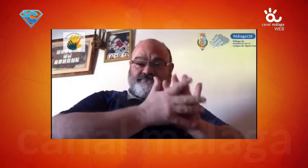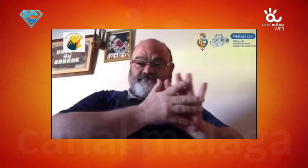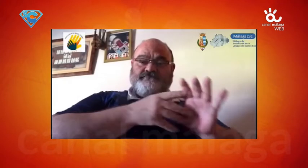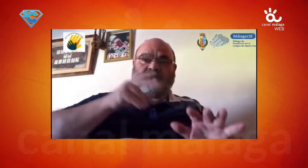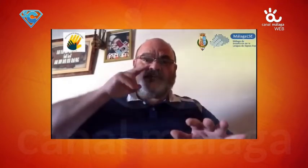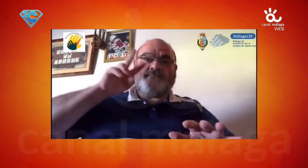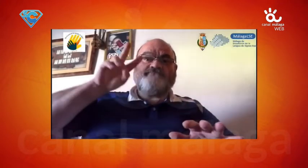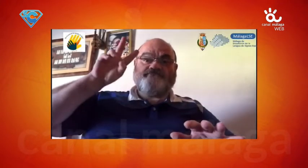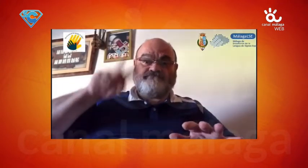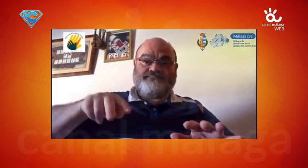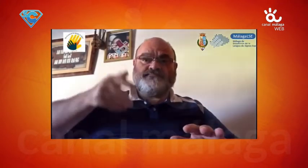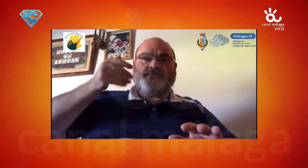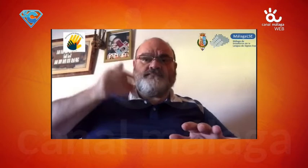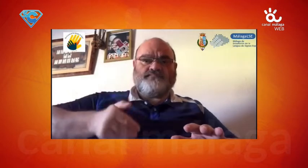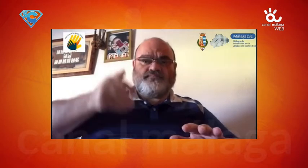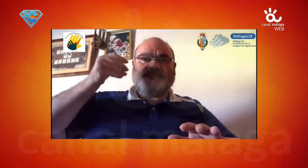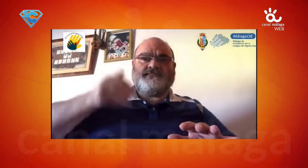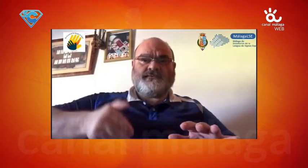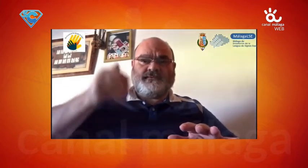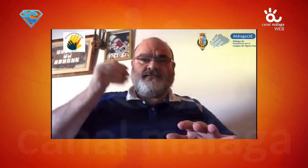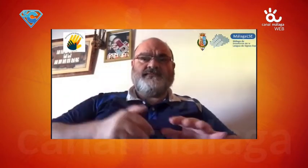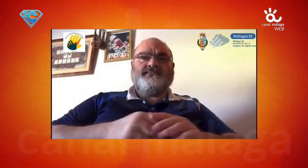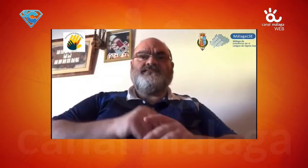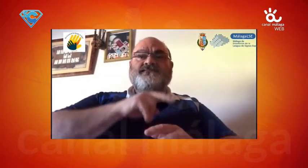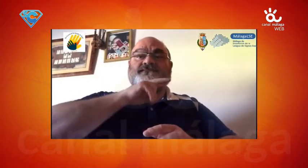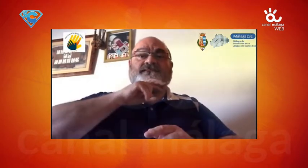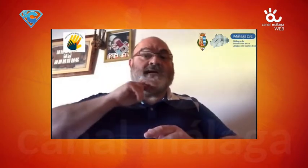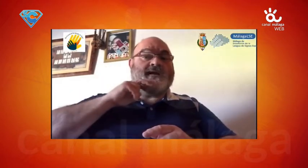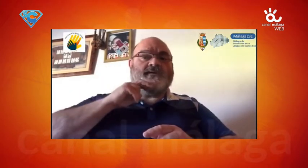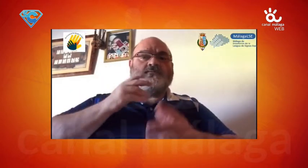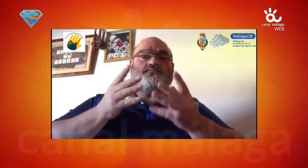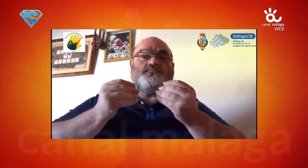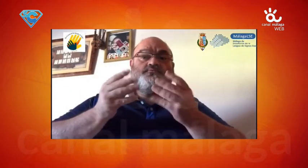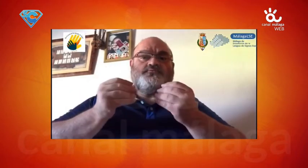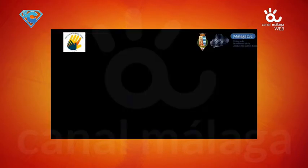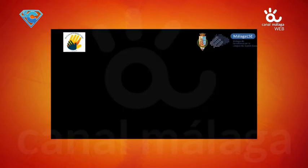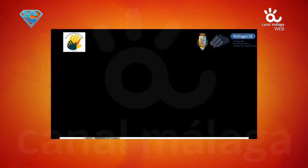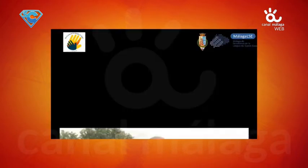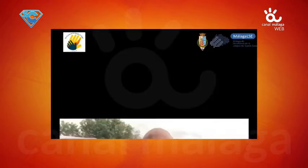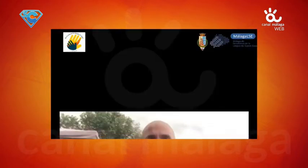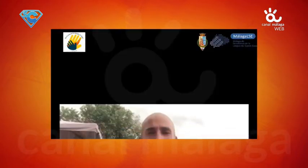La lengua de signos está reconocida, es muy importante y tiene muchísimo valor.